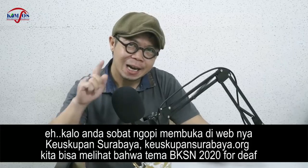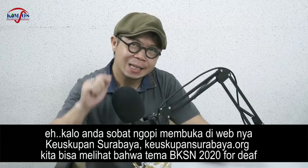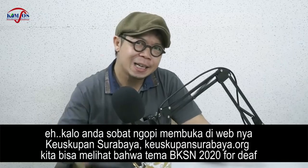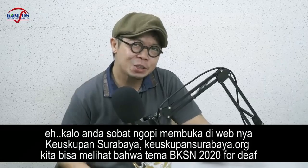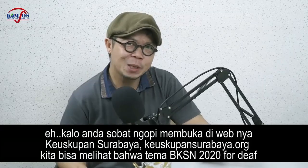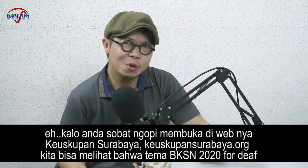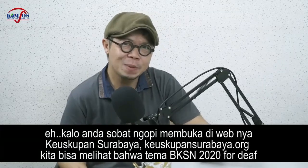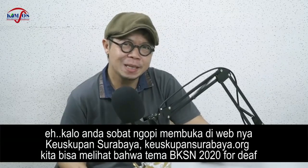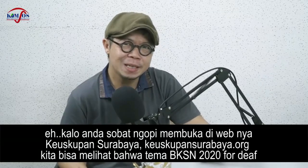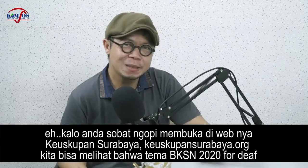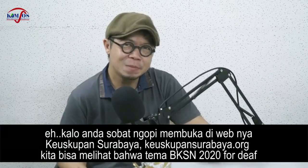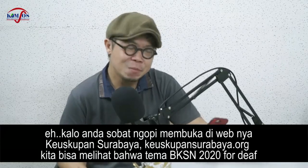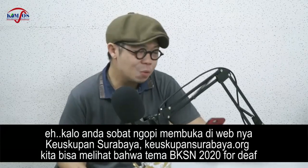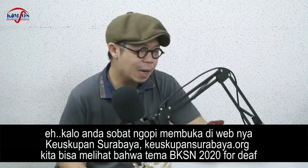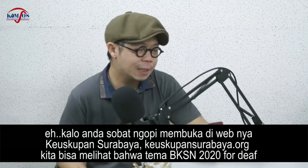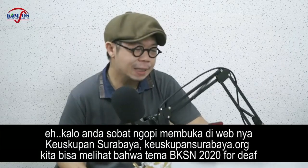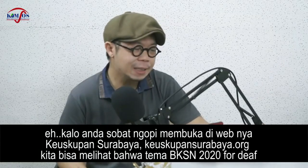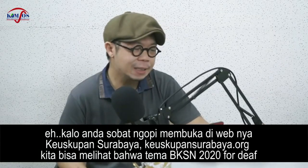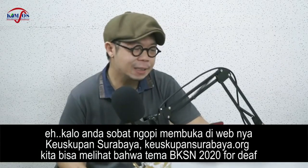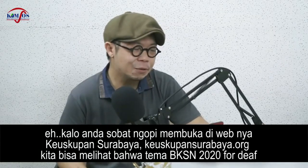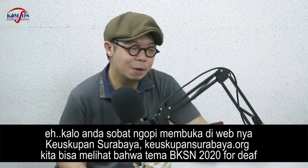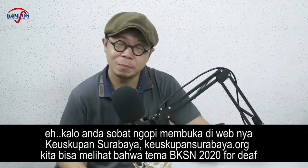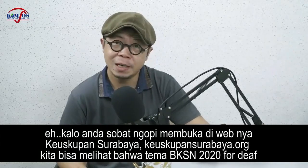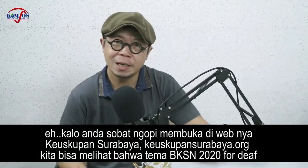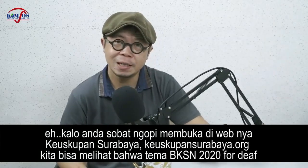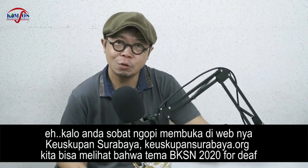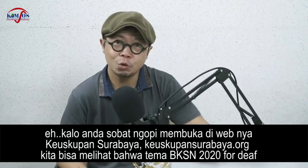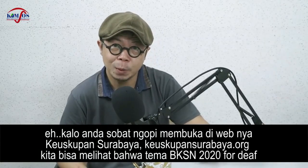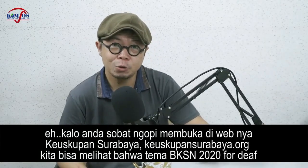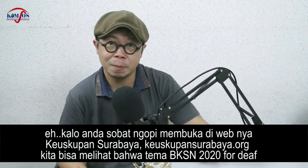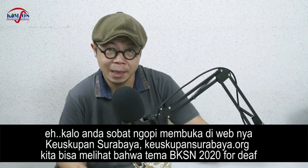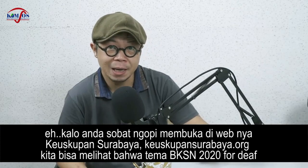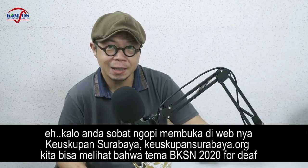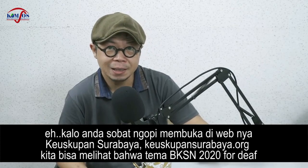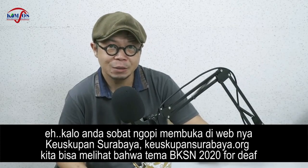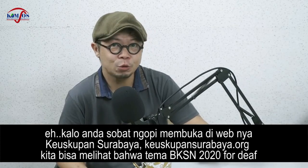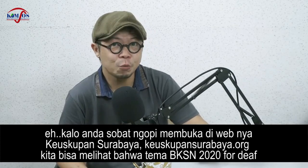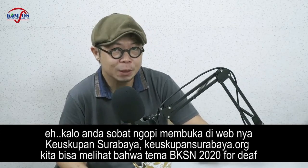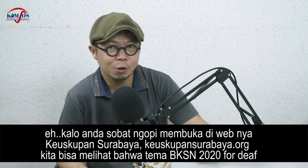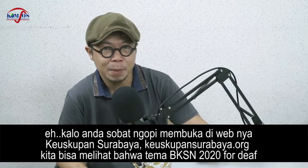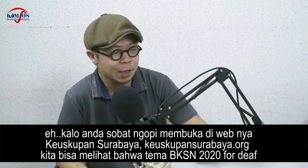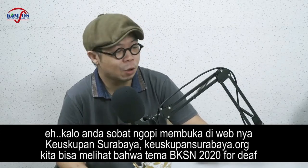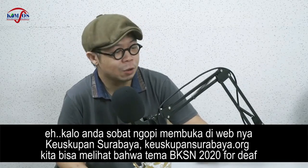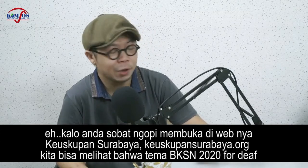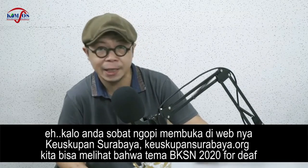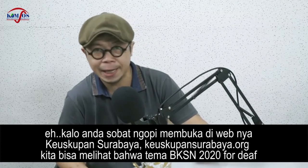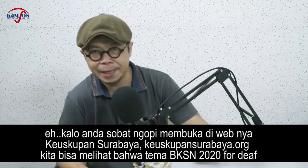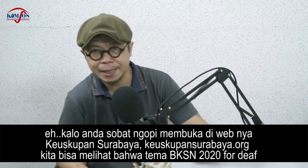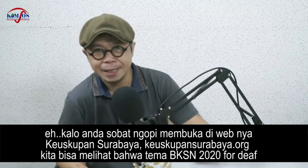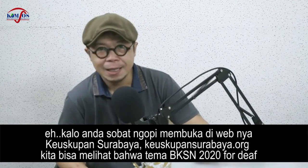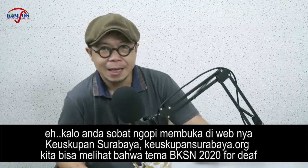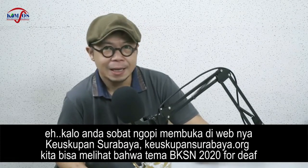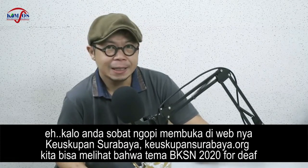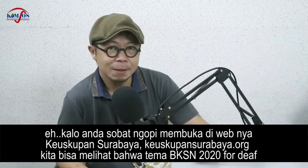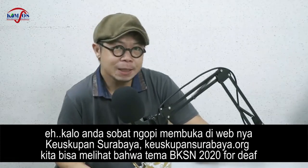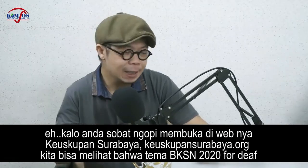Anda sobat ngopi membuka di webnya Keuskupan Surabaya goskupan surabaya.org